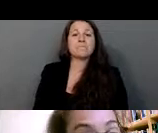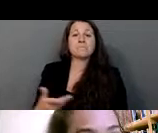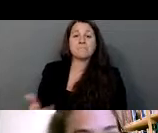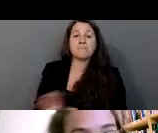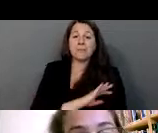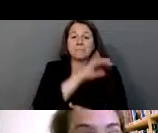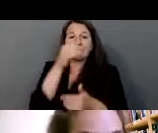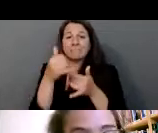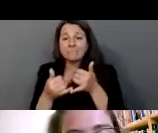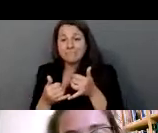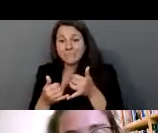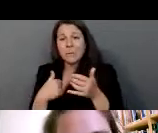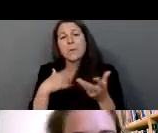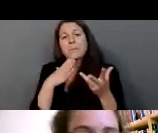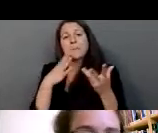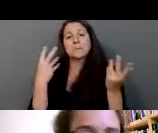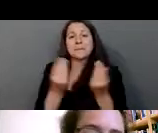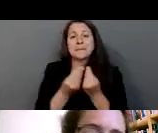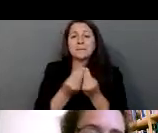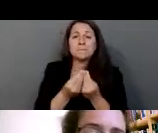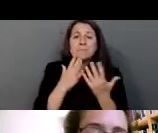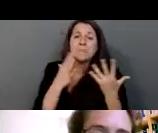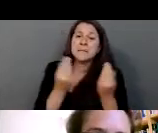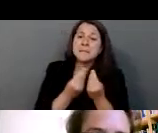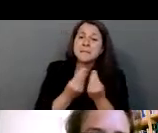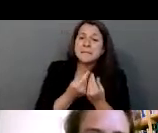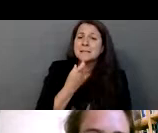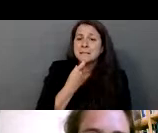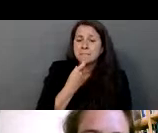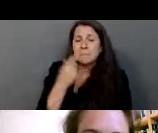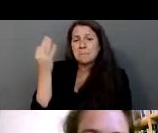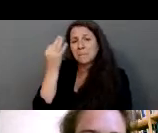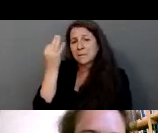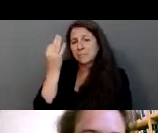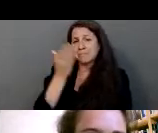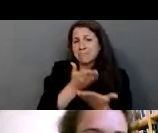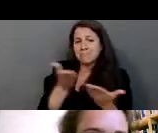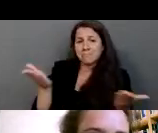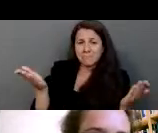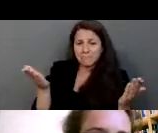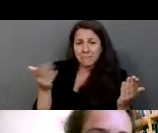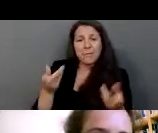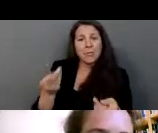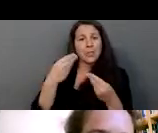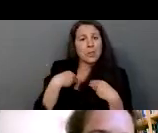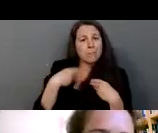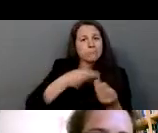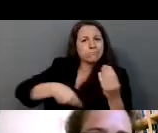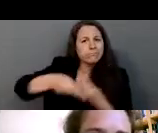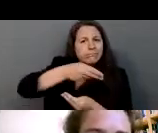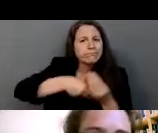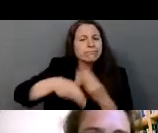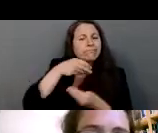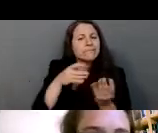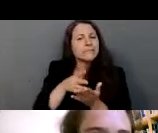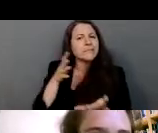Tout d'abord, à nos panélistes, à nos quatre panélistes de ce soir qui ont vraiment contribué à la discussion. Ensuite, un grand